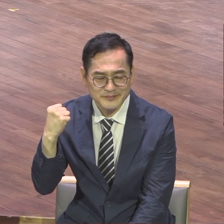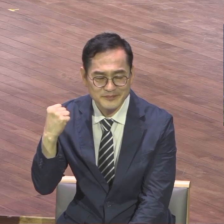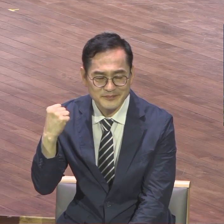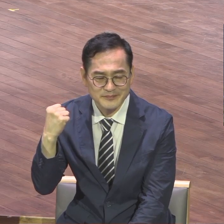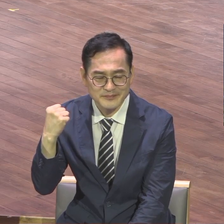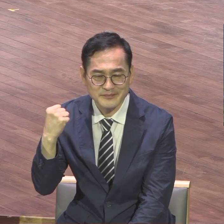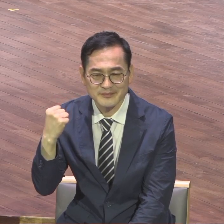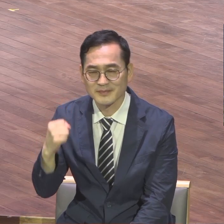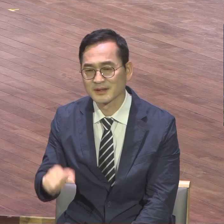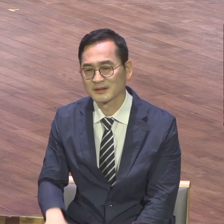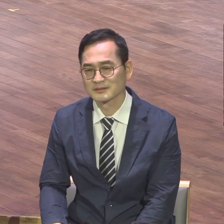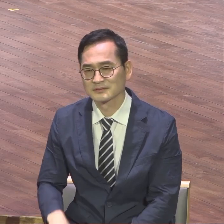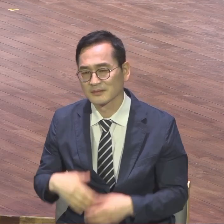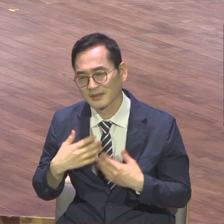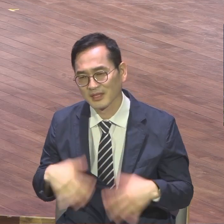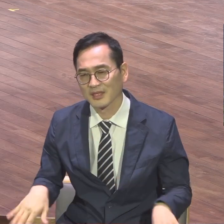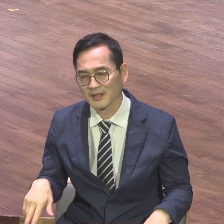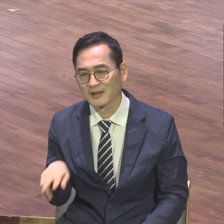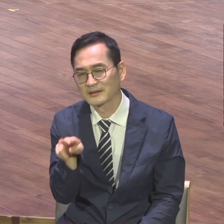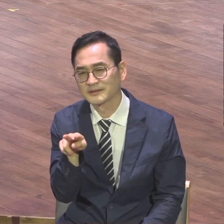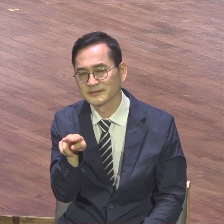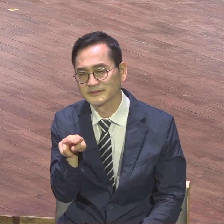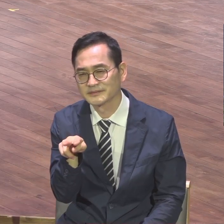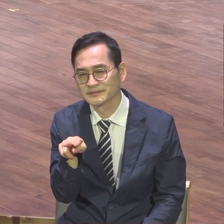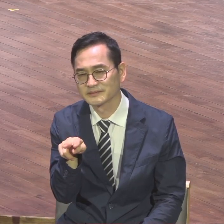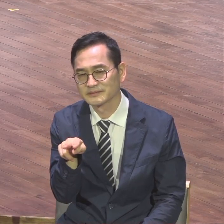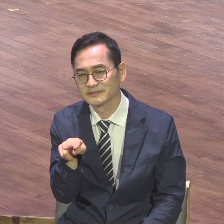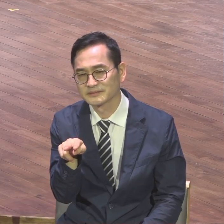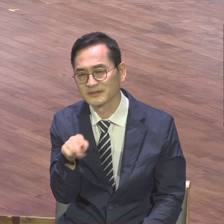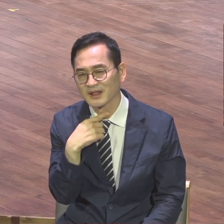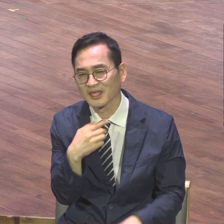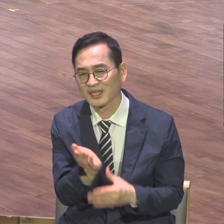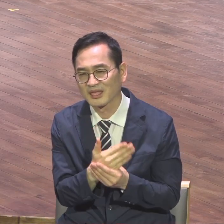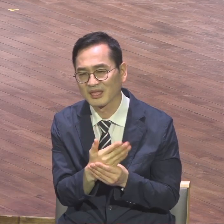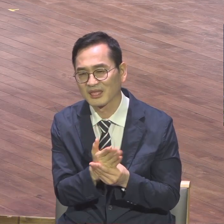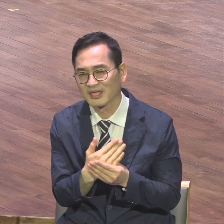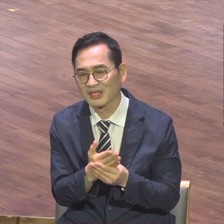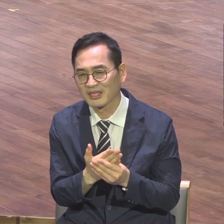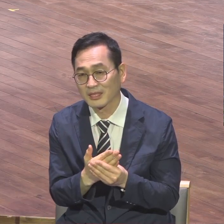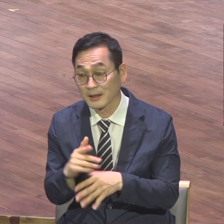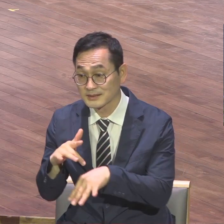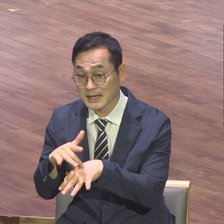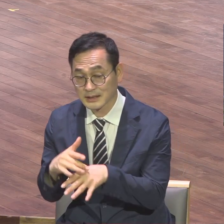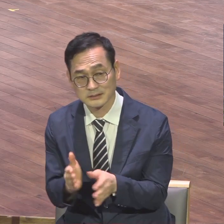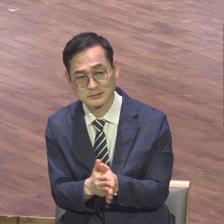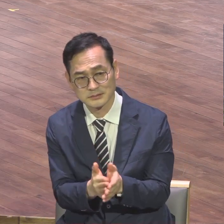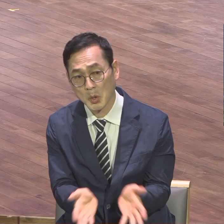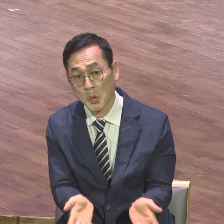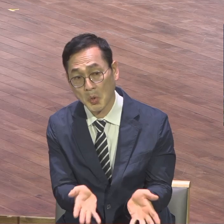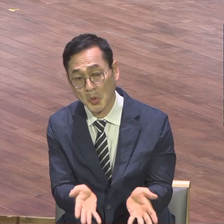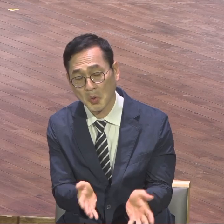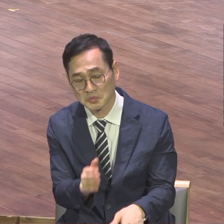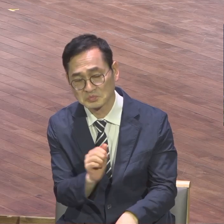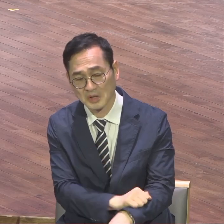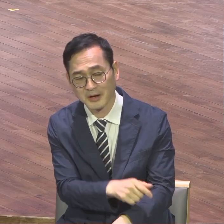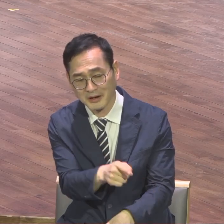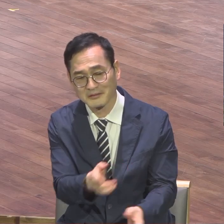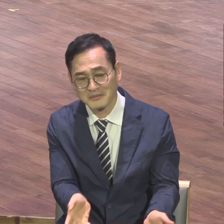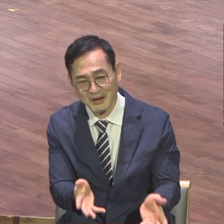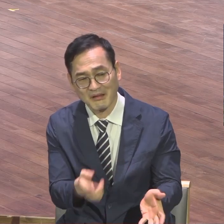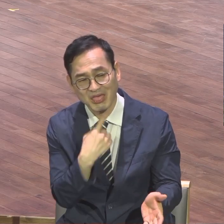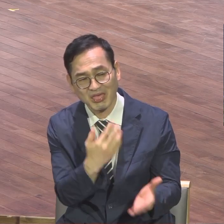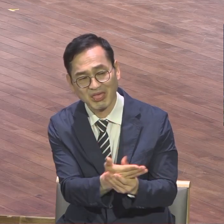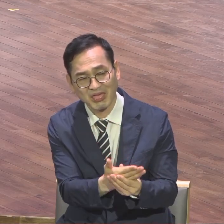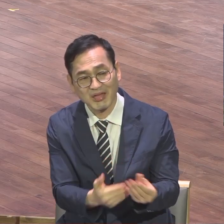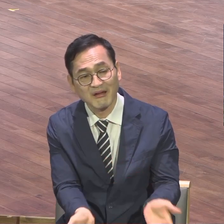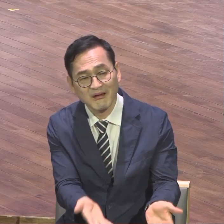주차하다가 힘 다 빠져가지고 그러 되면 사단이 박수 칩니다. 어깨 쫙 펴시고 정신 바짝